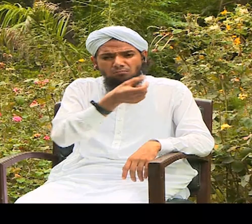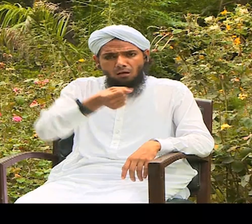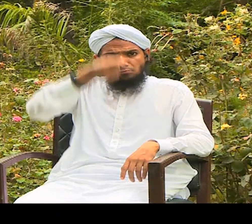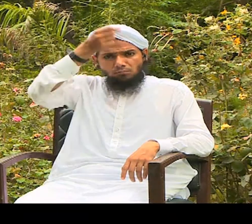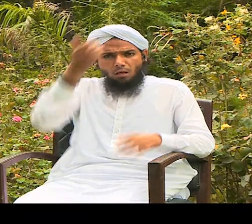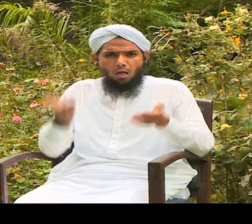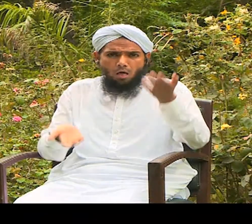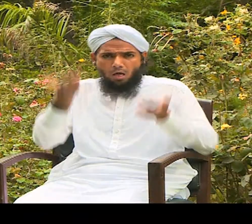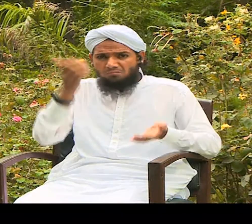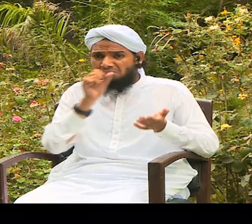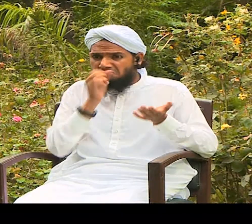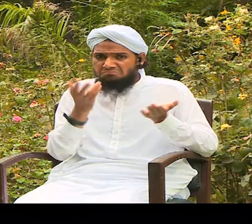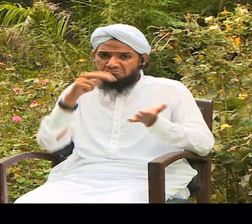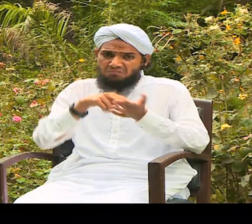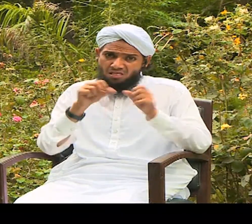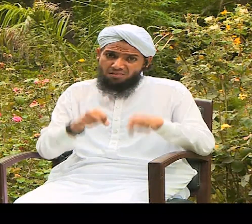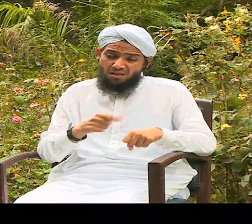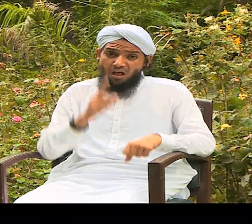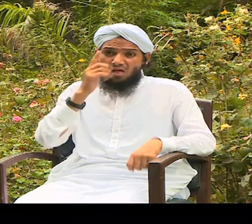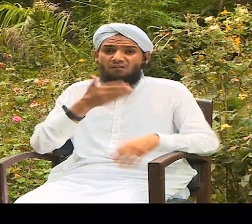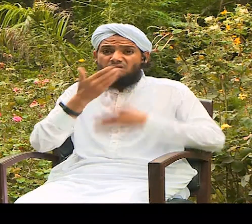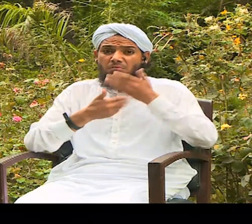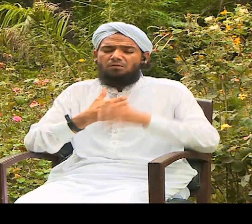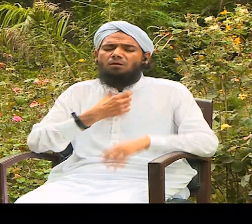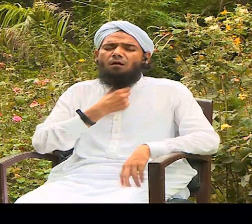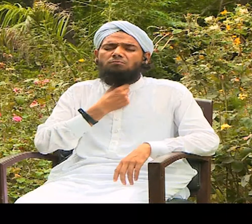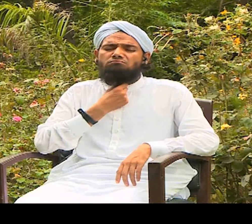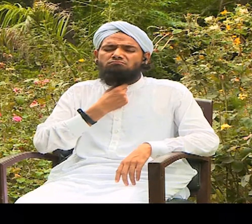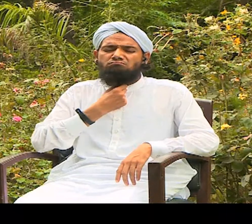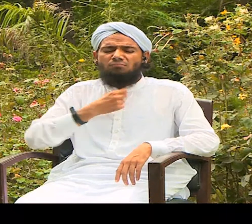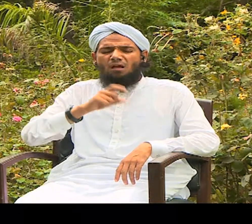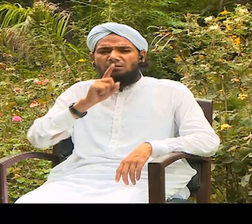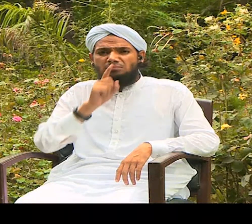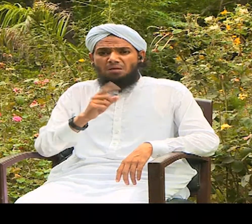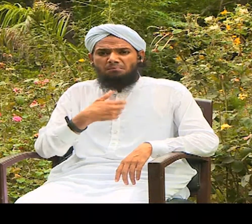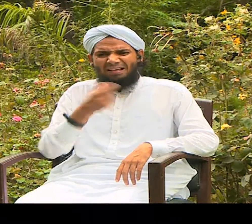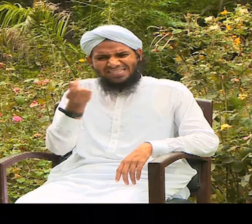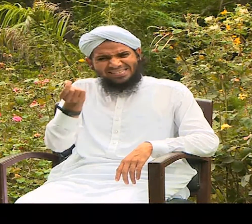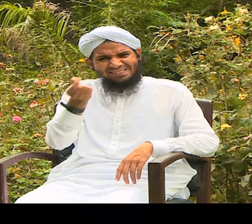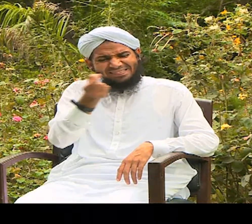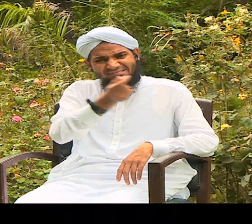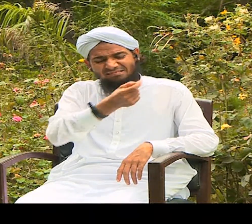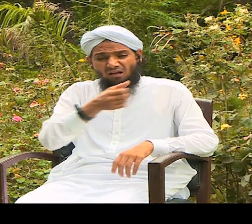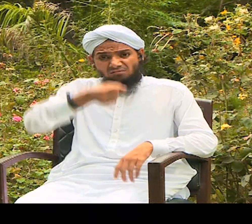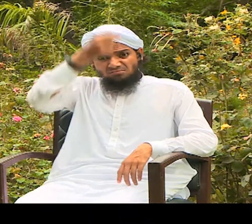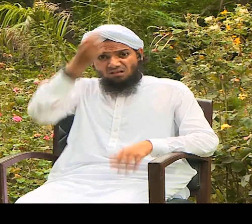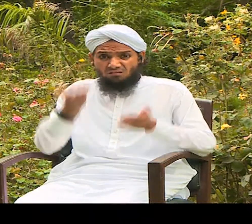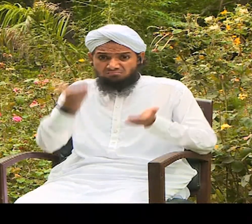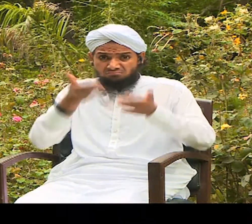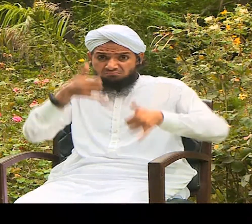گا۔ اللہ پاک فرماتا ہے، مجھے اپنی عزت و جلال کی قسم، میں ذرے ذرے کا حساب لوں گا، اور اگر کسی